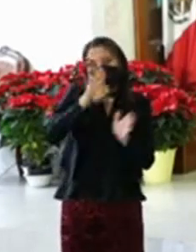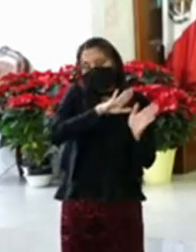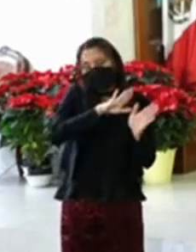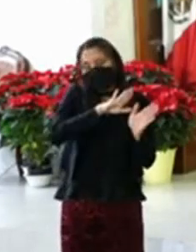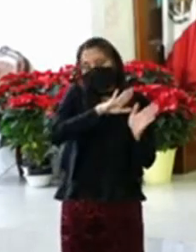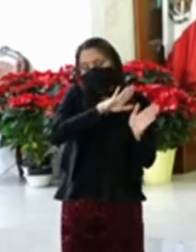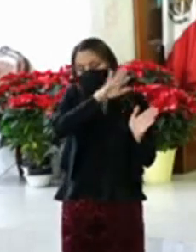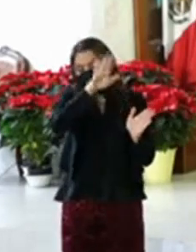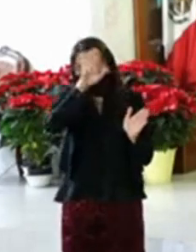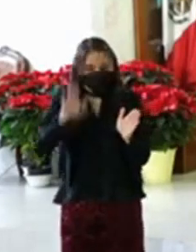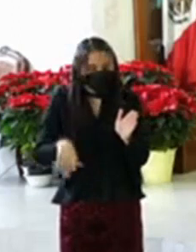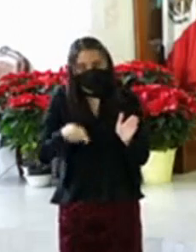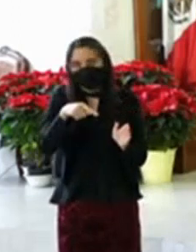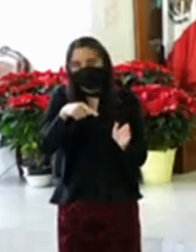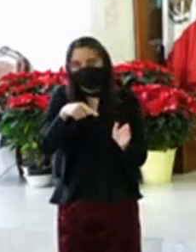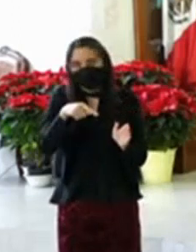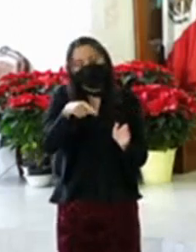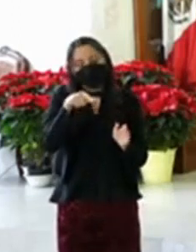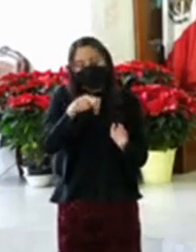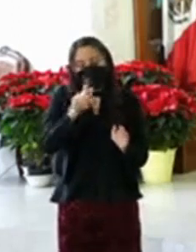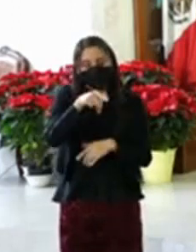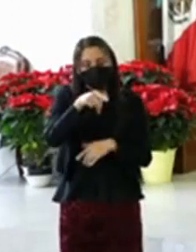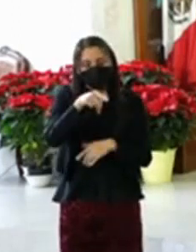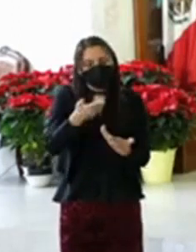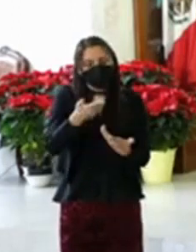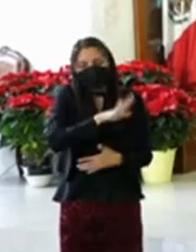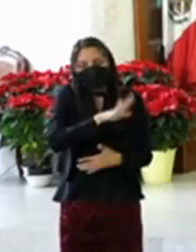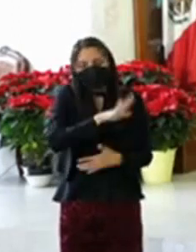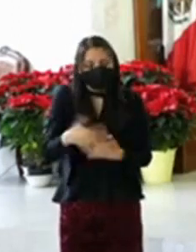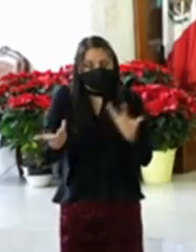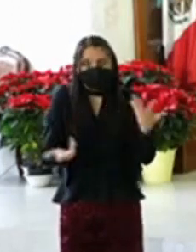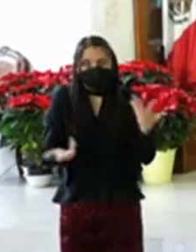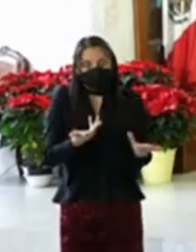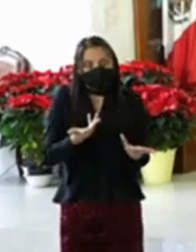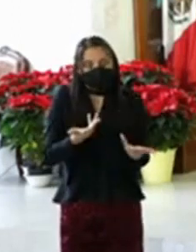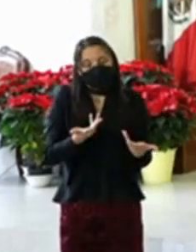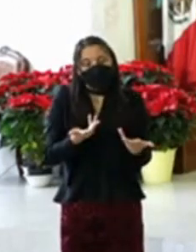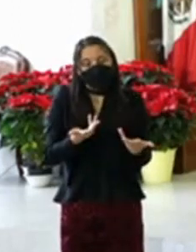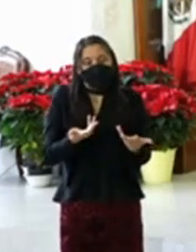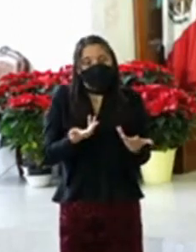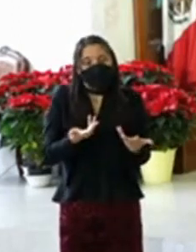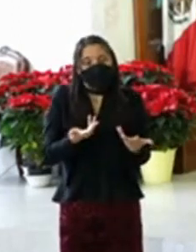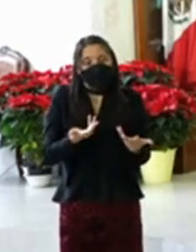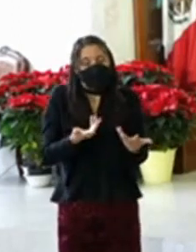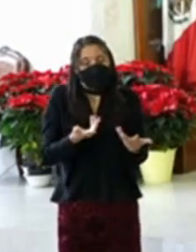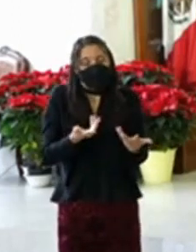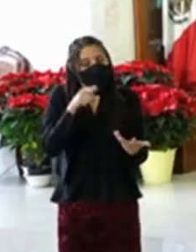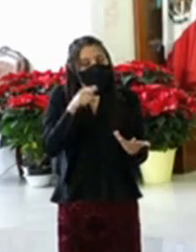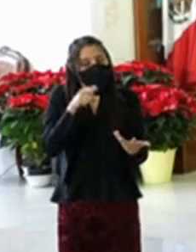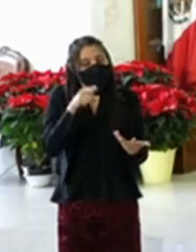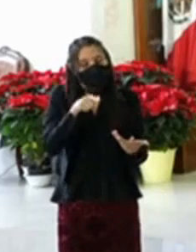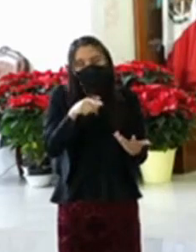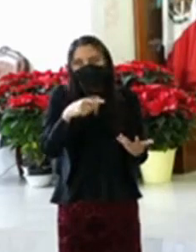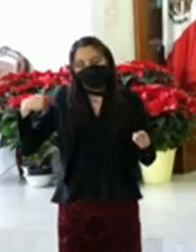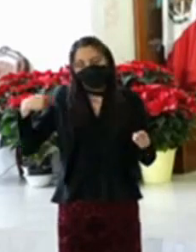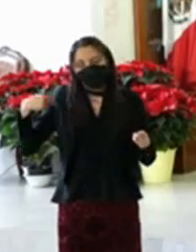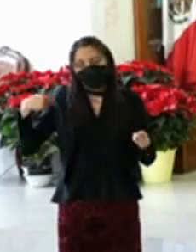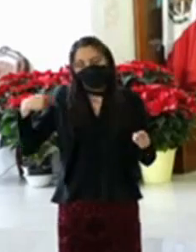González, siervo de Dios, que nos auxiliaba aquí. Estuvo muy enfermo muchos